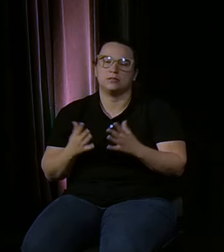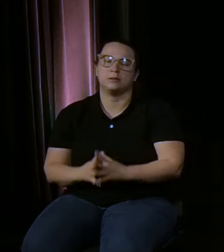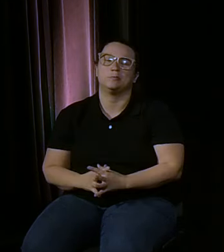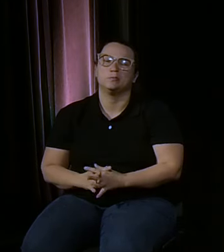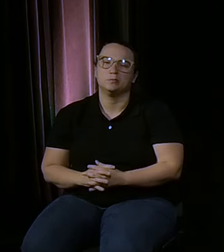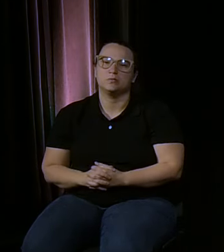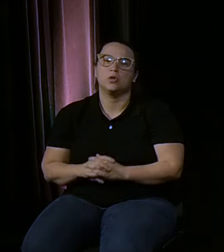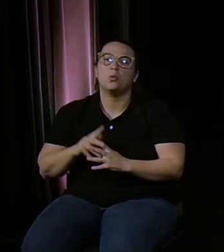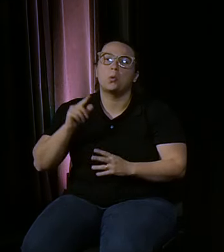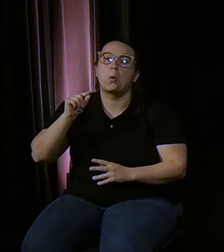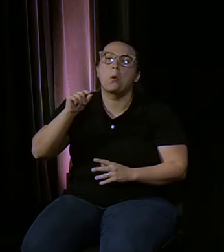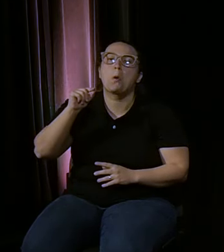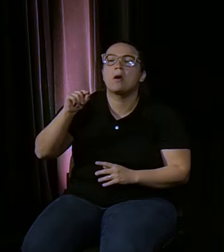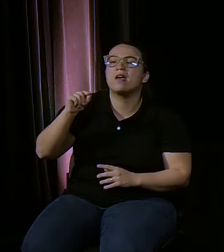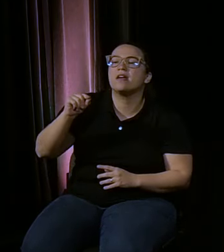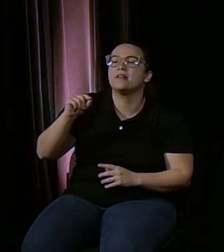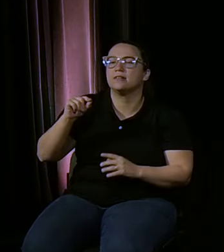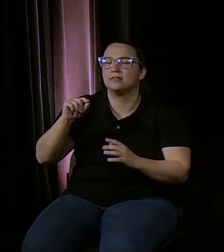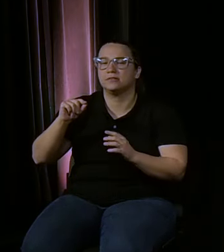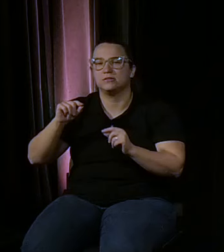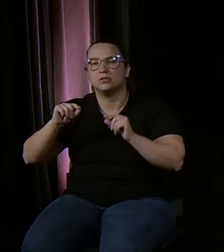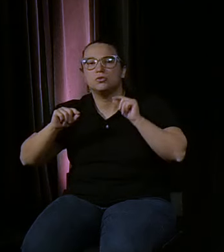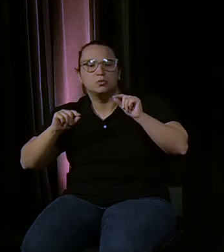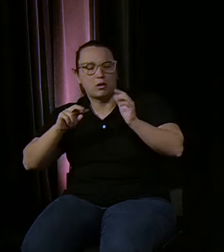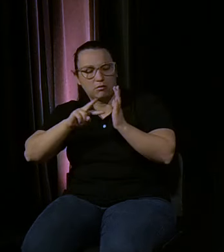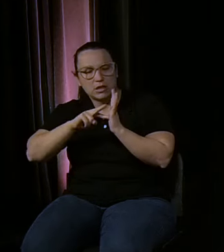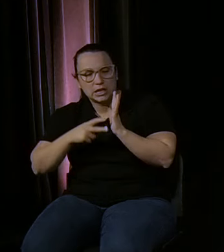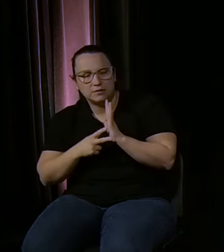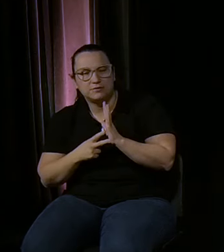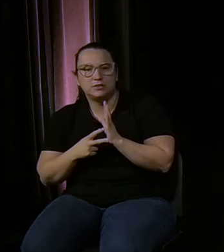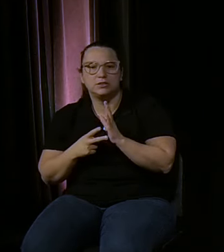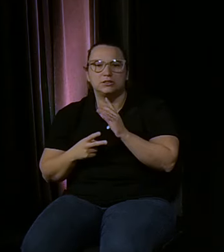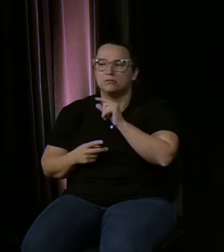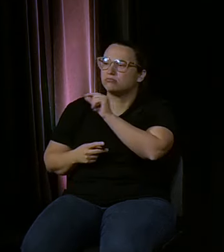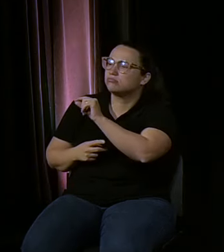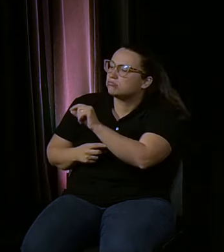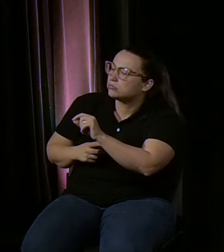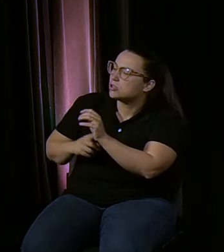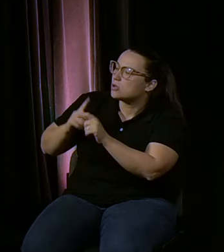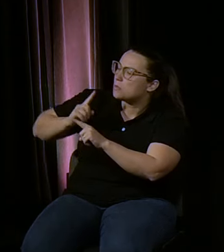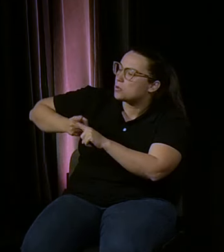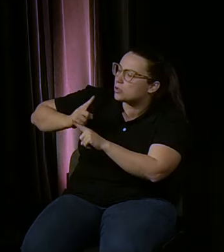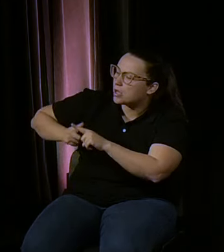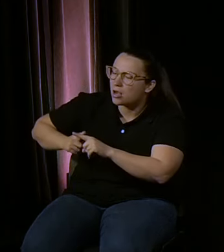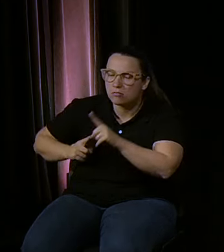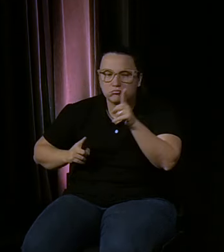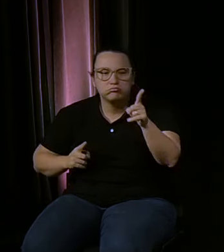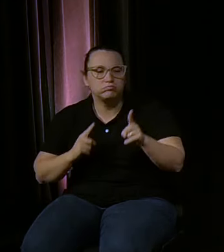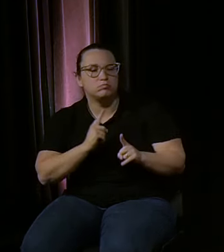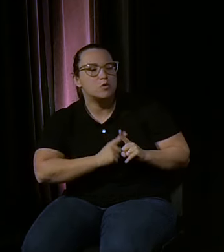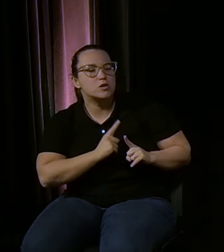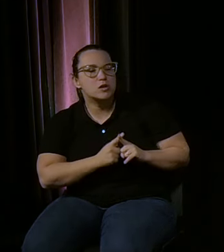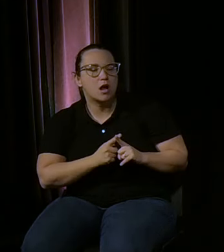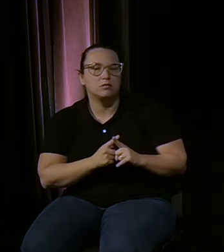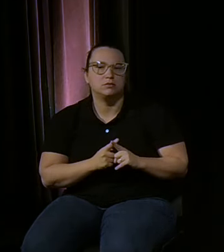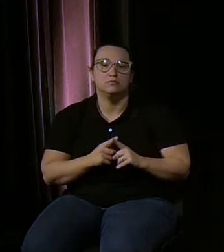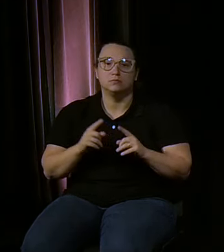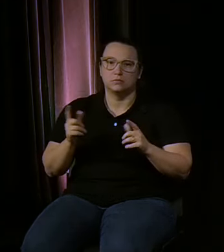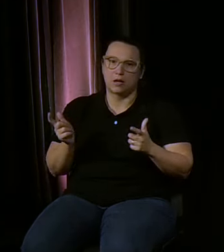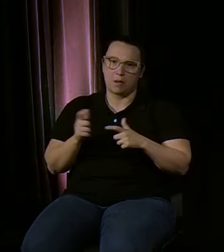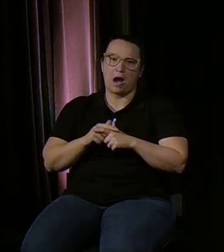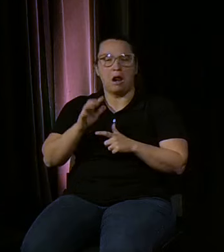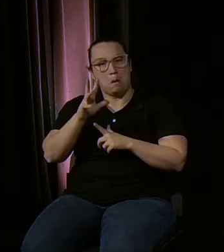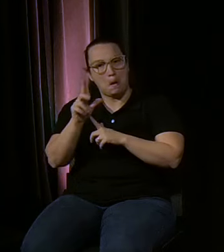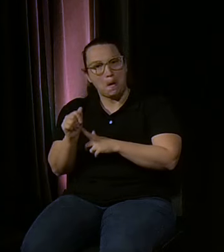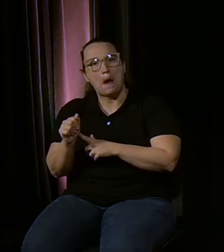vezes, o que é o que foi o que foi aqui, por que esse espaço é importante. E a Pequena África,